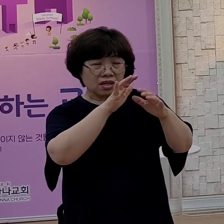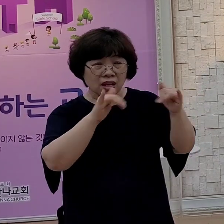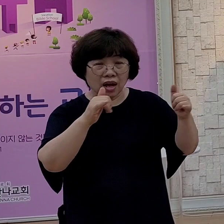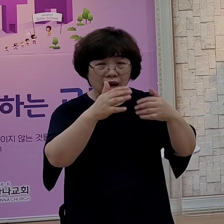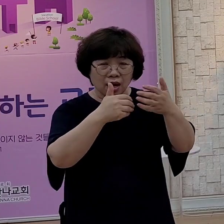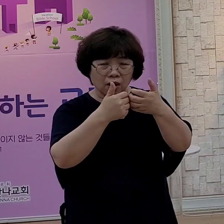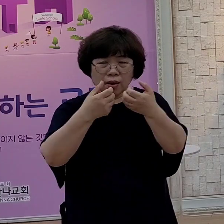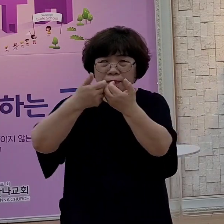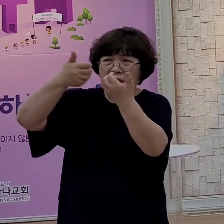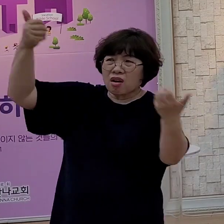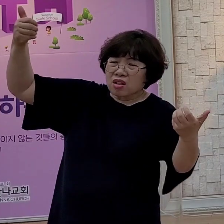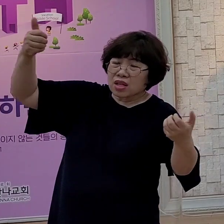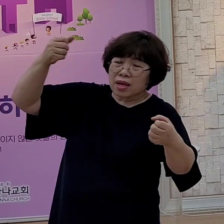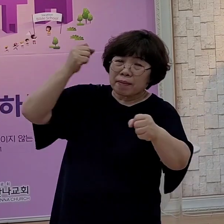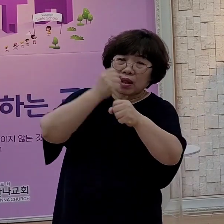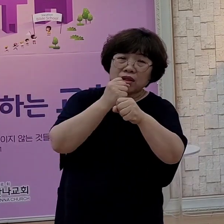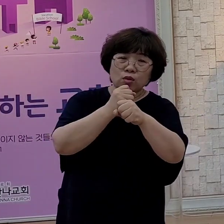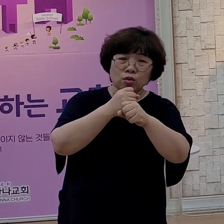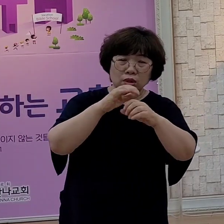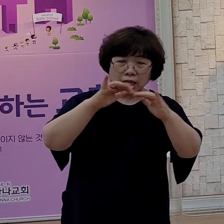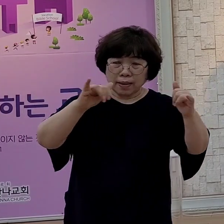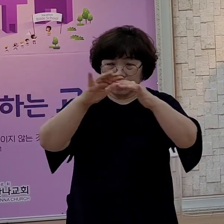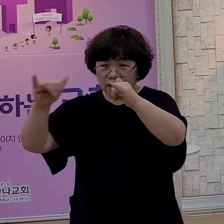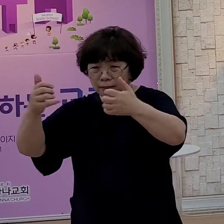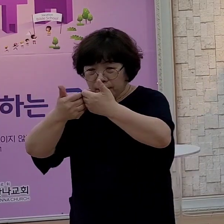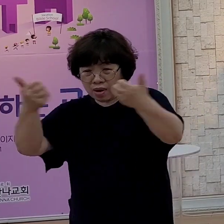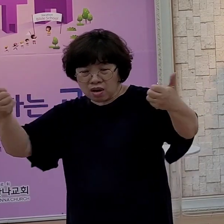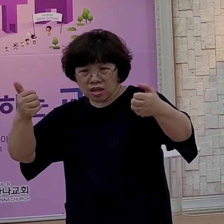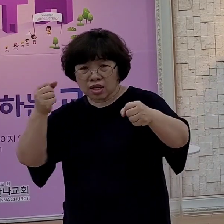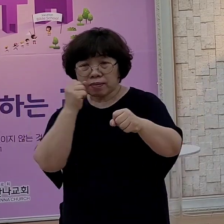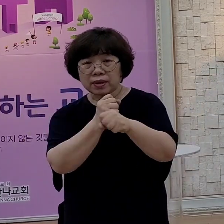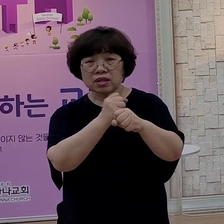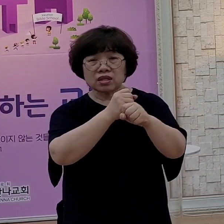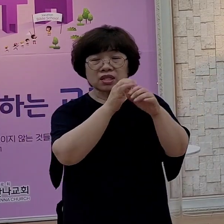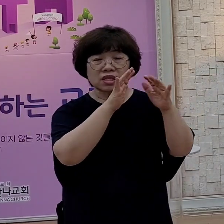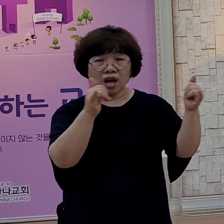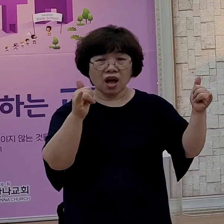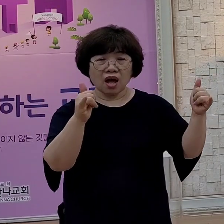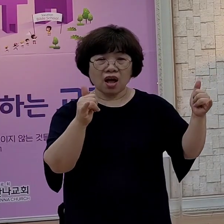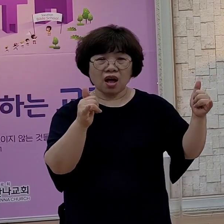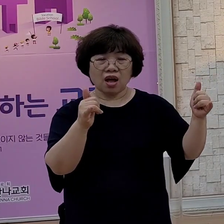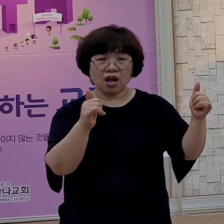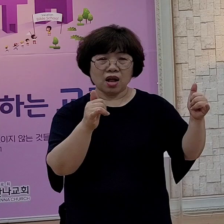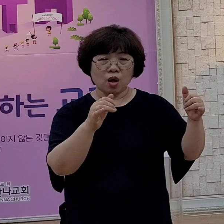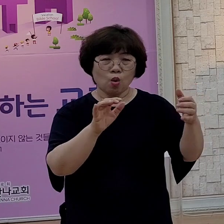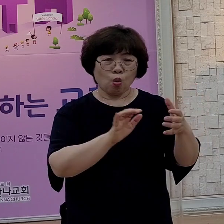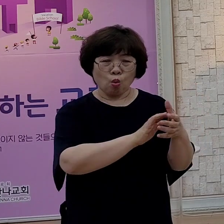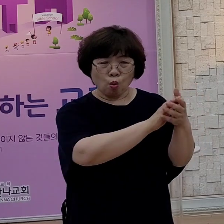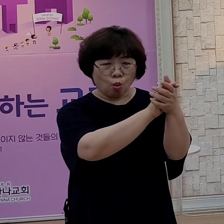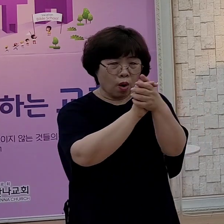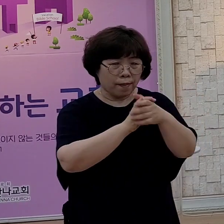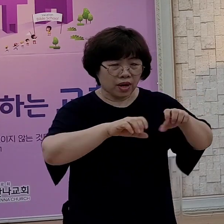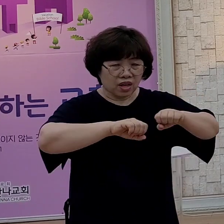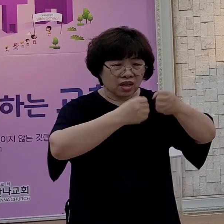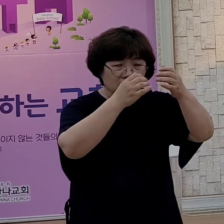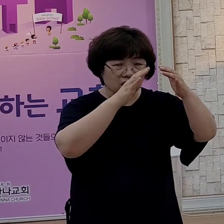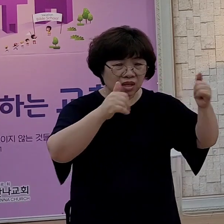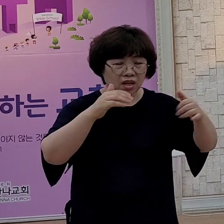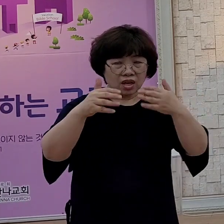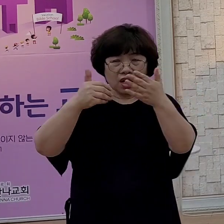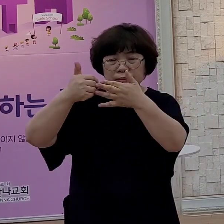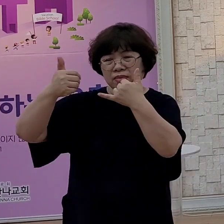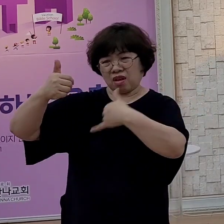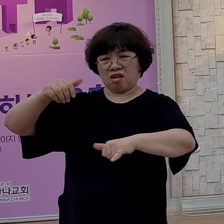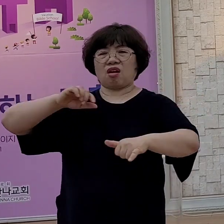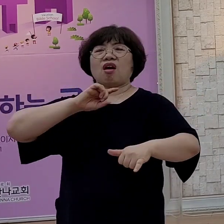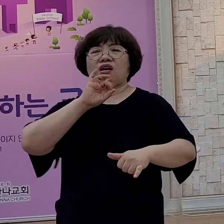하나님과 멀어지게 하고 사람과 멀어지게 하는 모든 그 거짓된 화평을 깨뜨리는 자는 하나님의